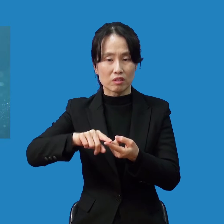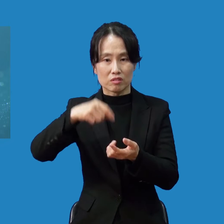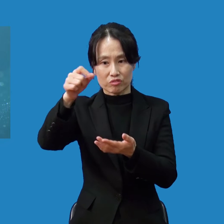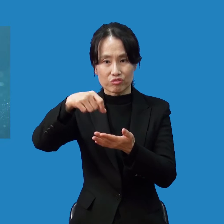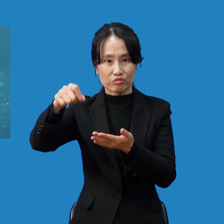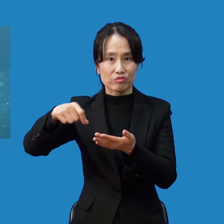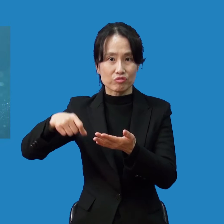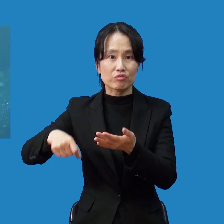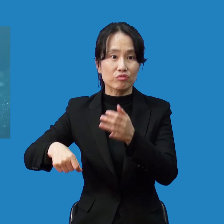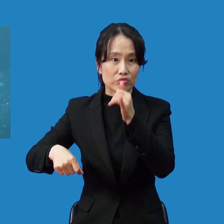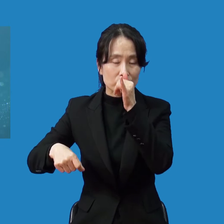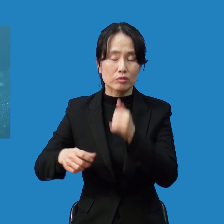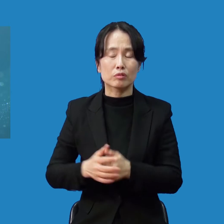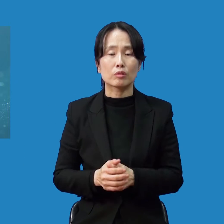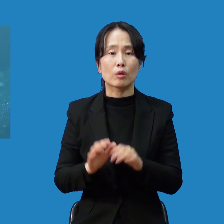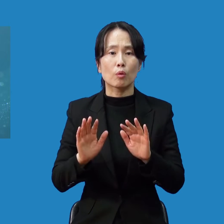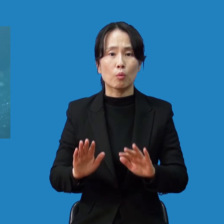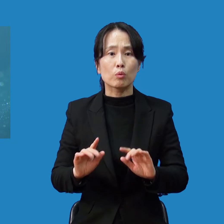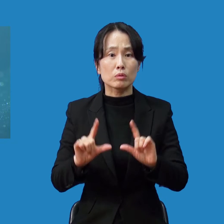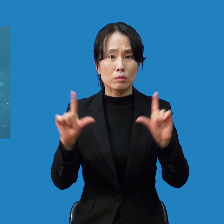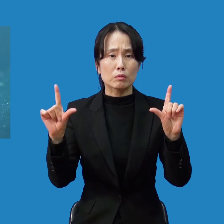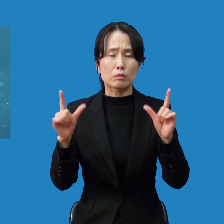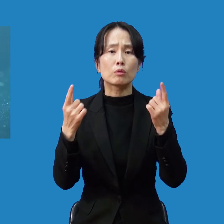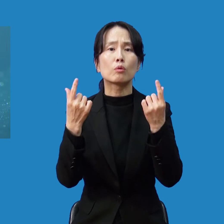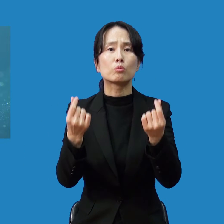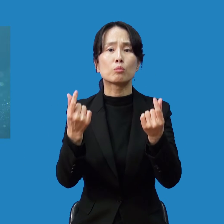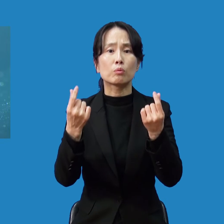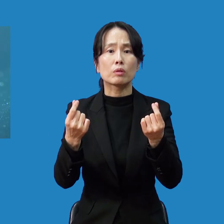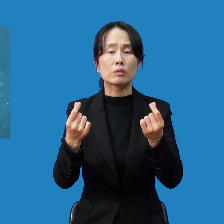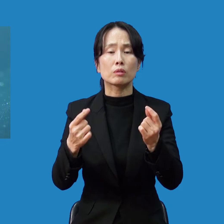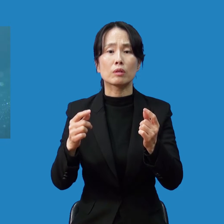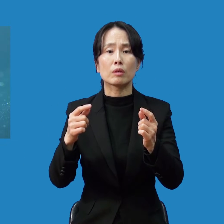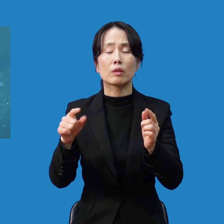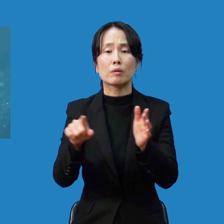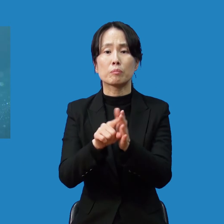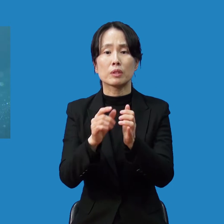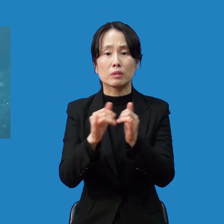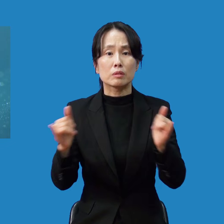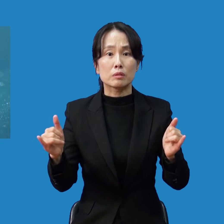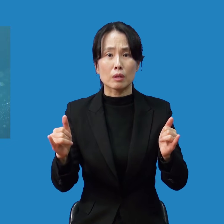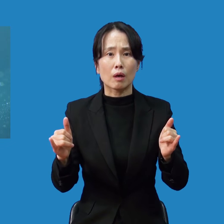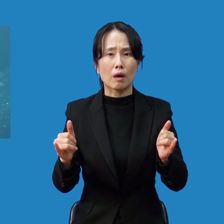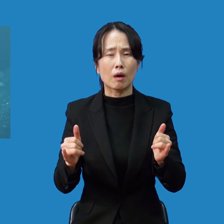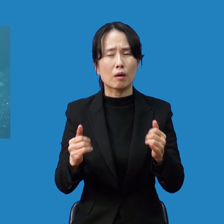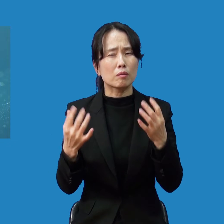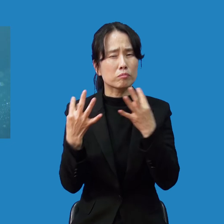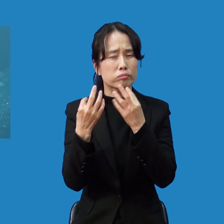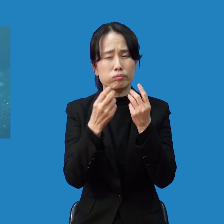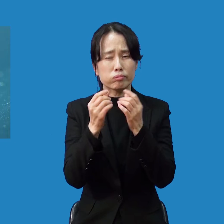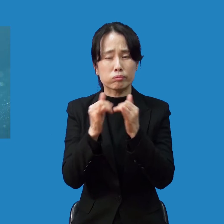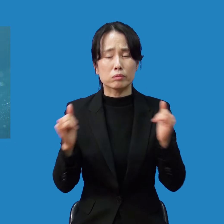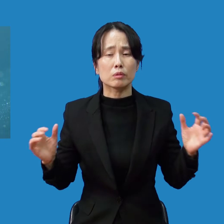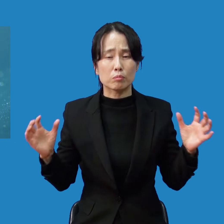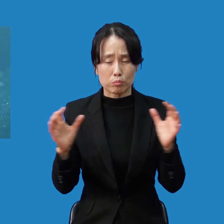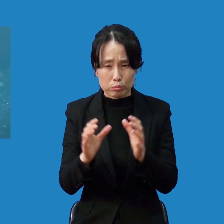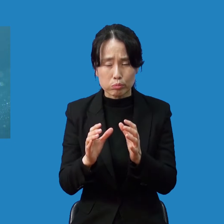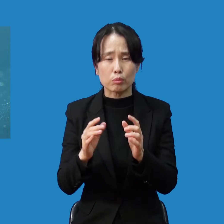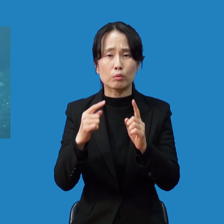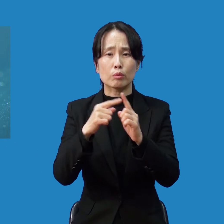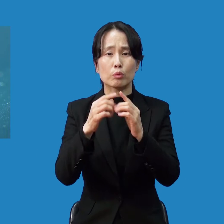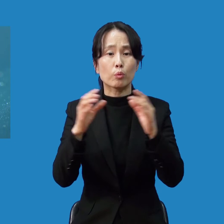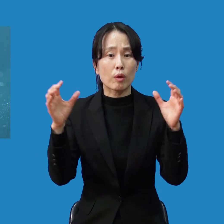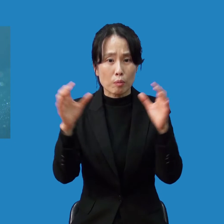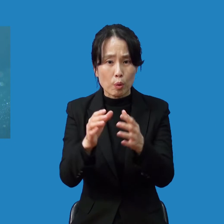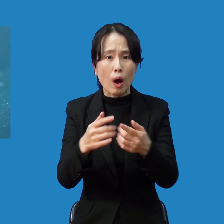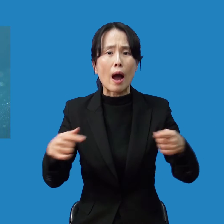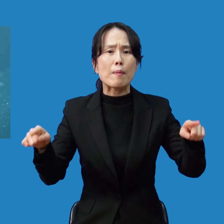오늘날도 마찬가지입니다. 교인들은 다 다양한 배경, 다양한 전통 가운데 자라나서